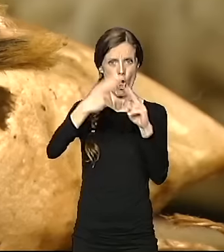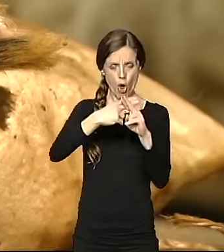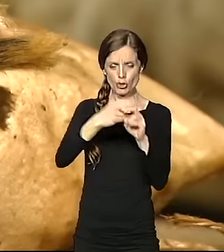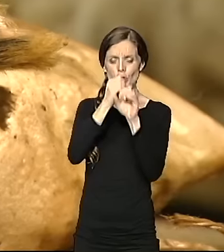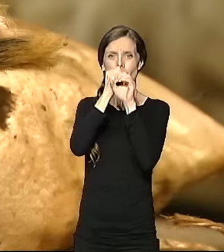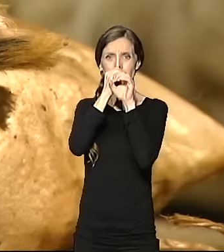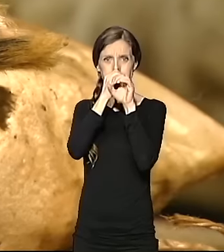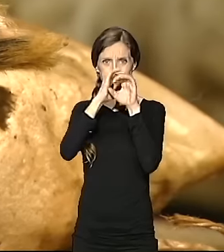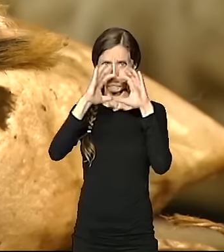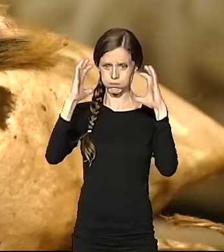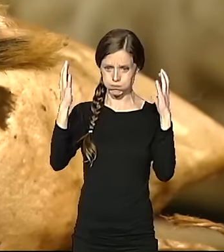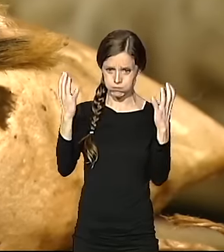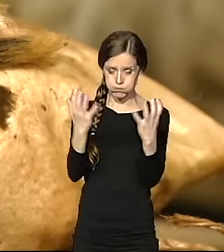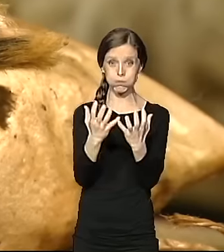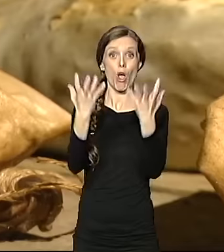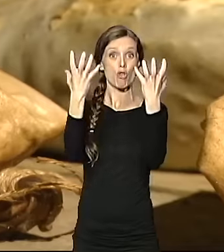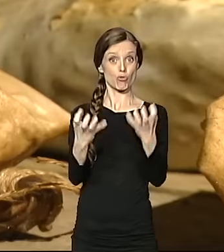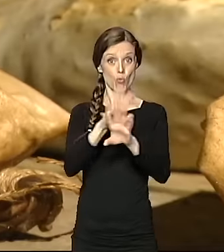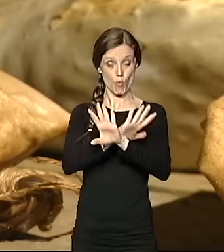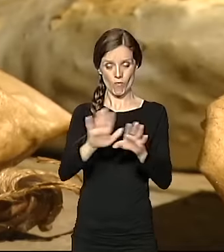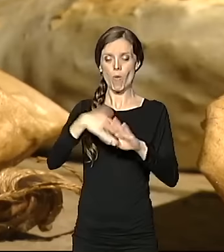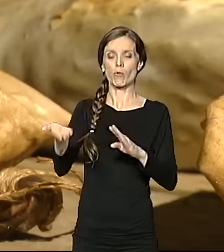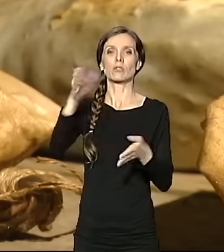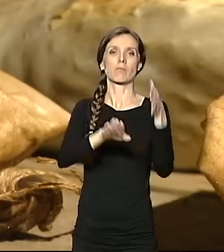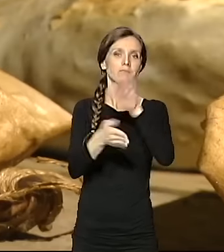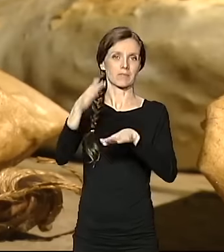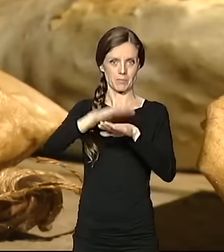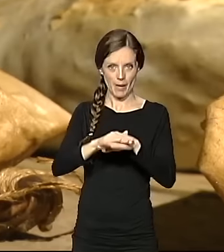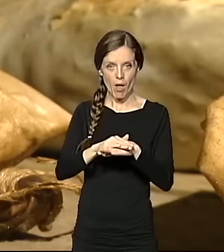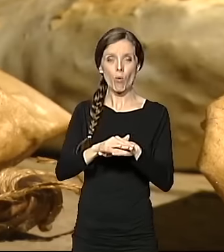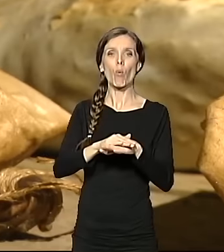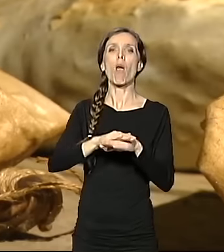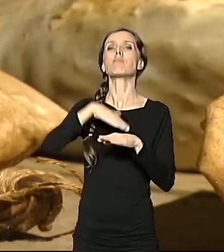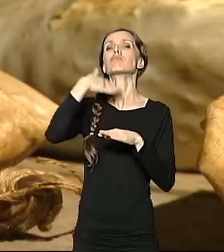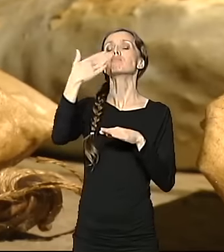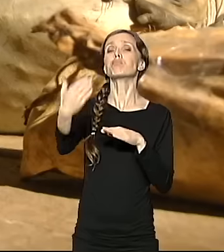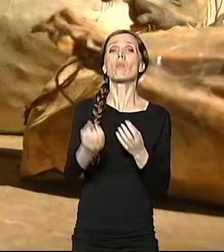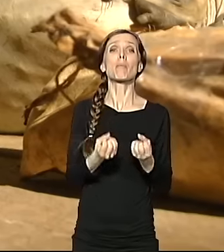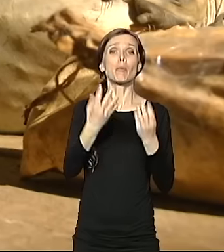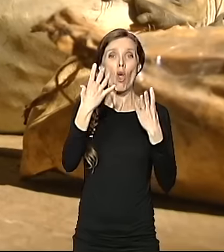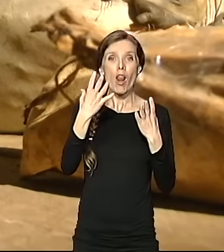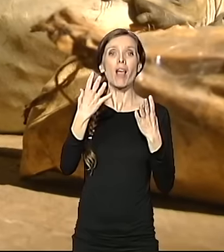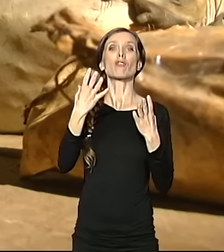se, osuši i onda spakuje i za proljeća spremna.